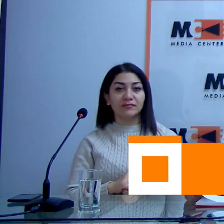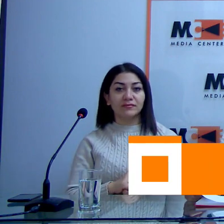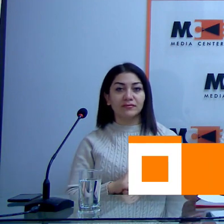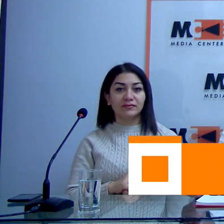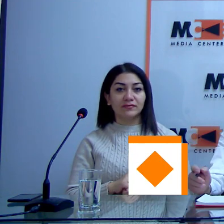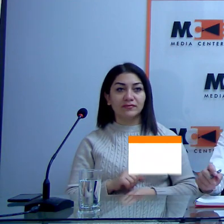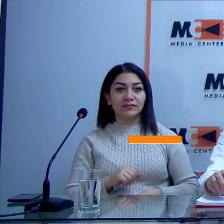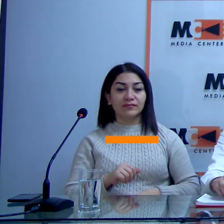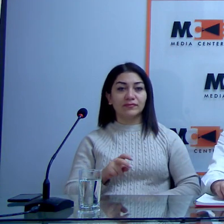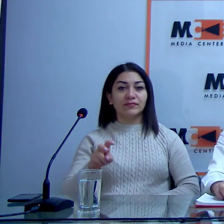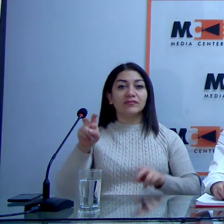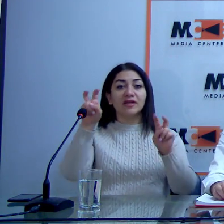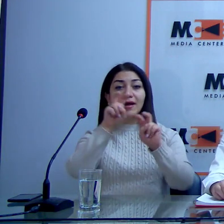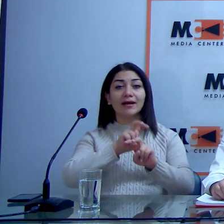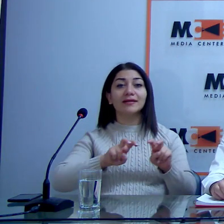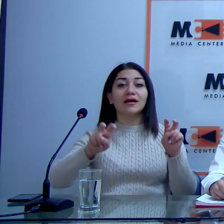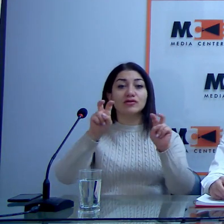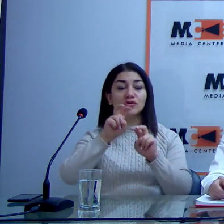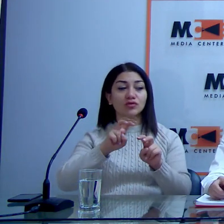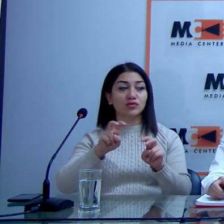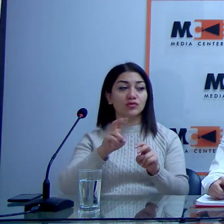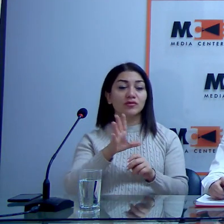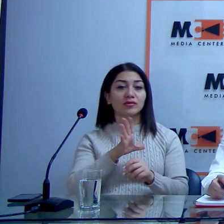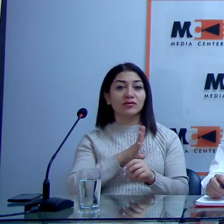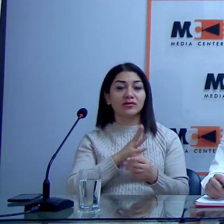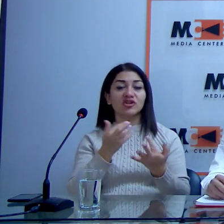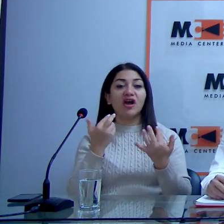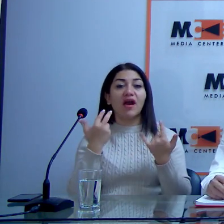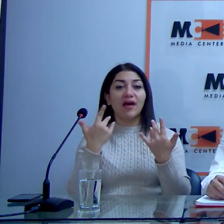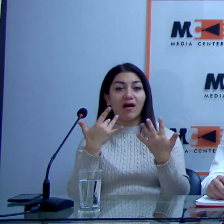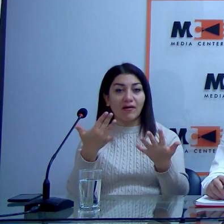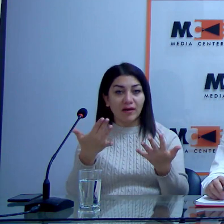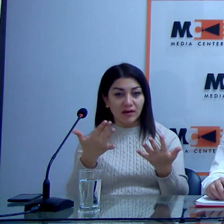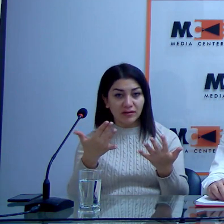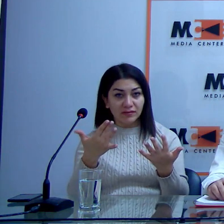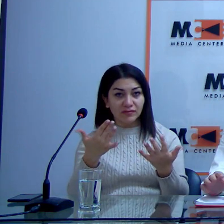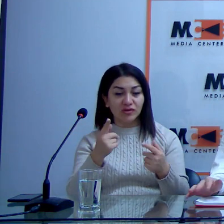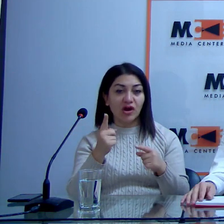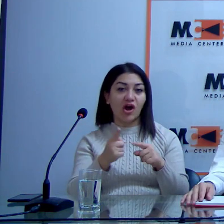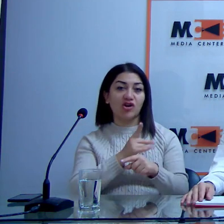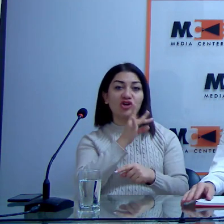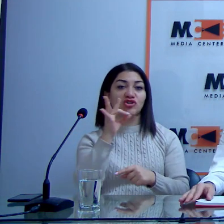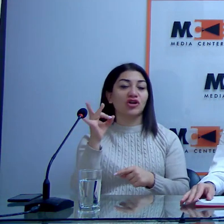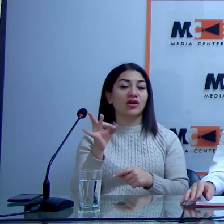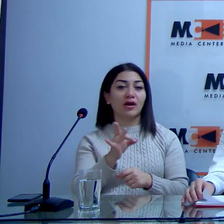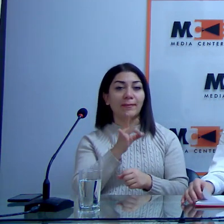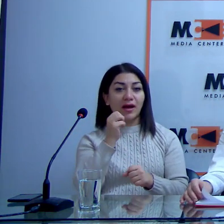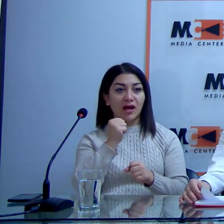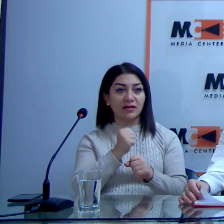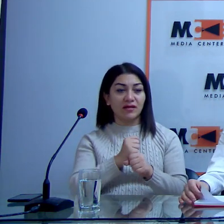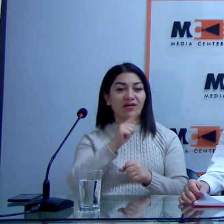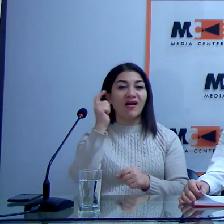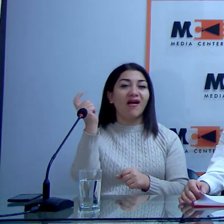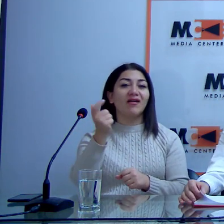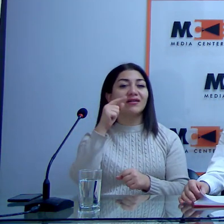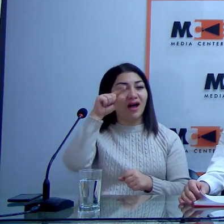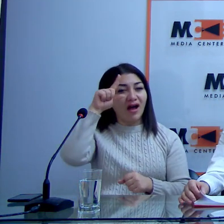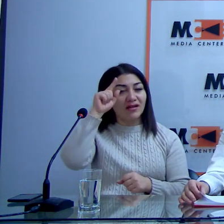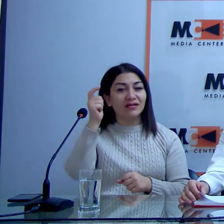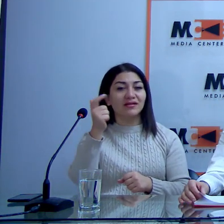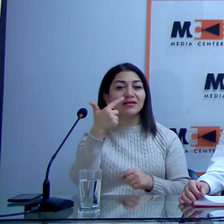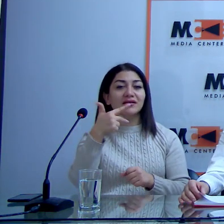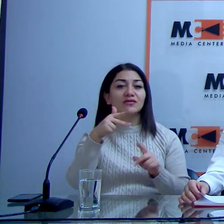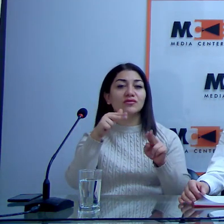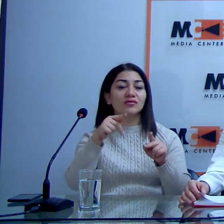Հետազոտության ընտրանքը իրականացվել է քանակական հետազոտություն, որը առաջինն է անկախության տարիներից ի վեր,